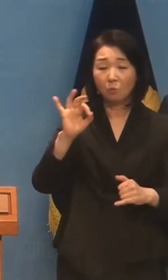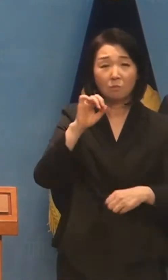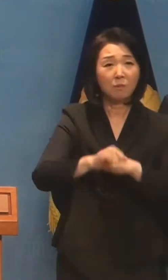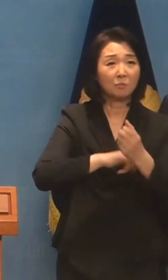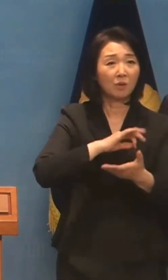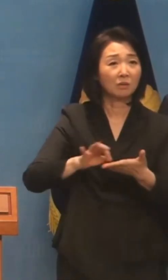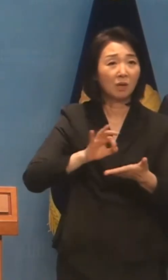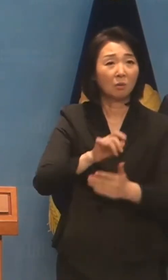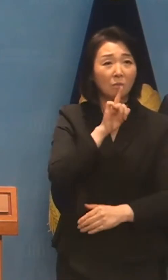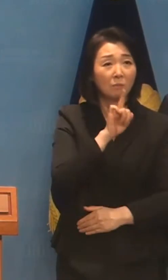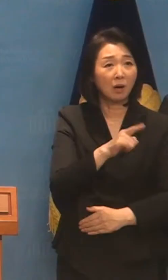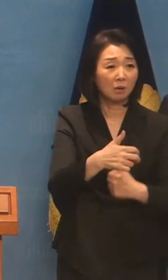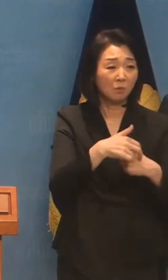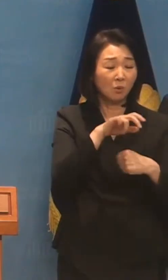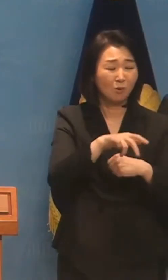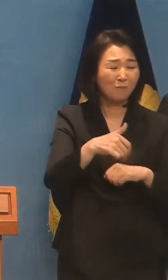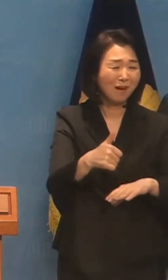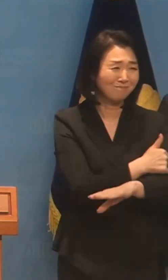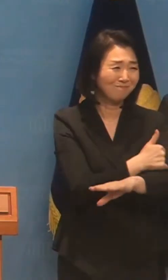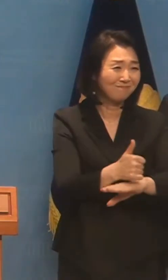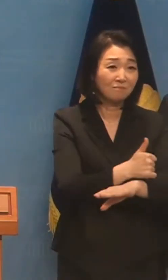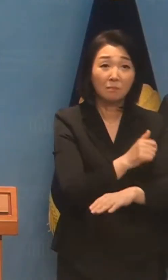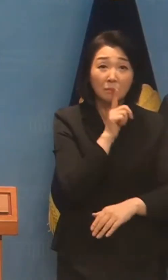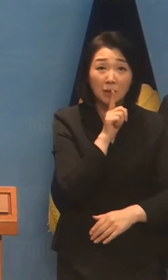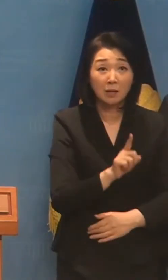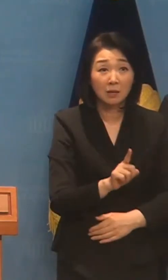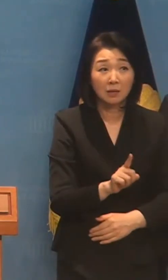쓴다고 병원에 막 다닌다고요?